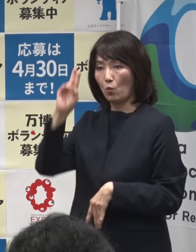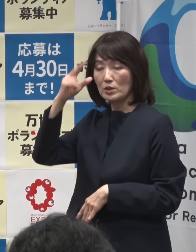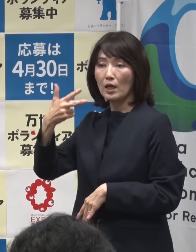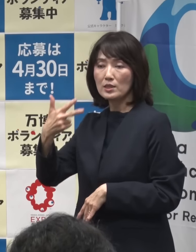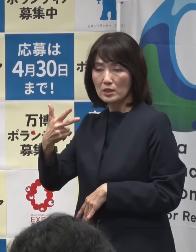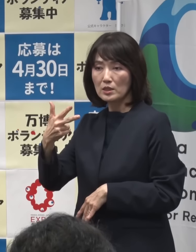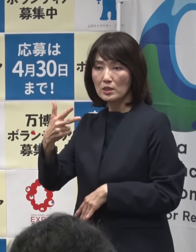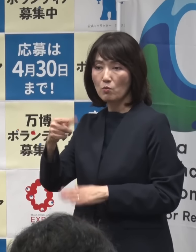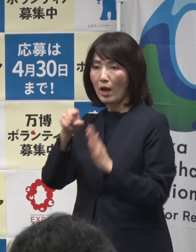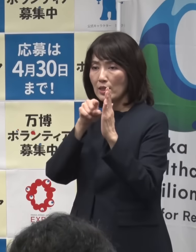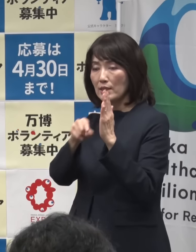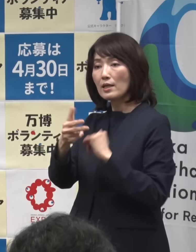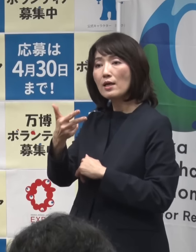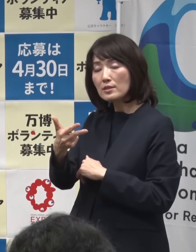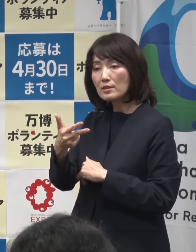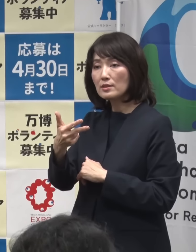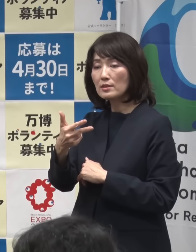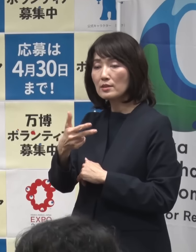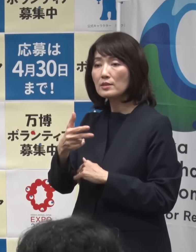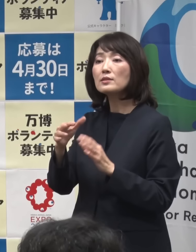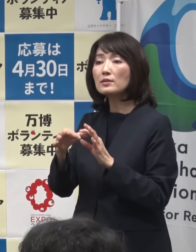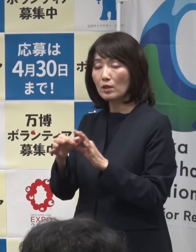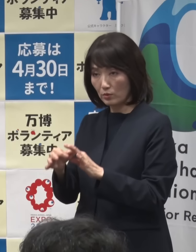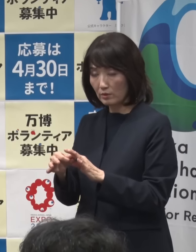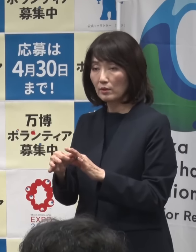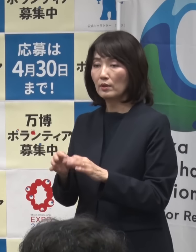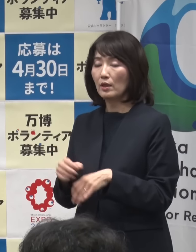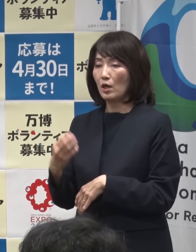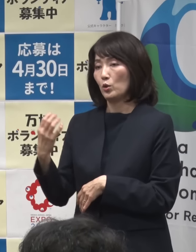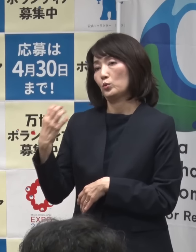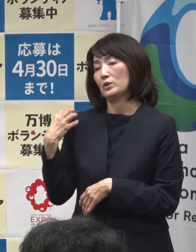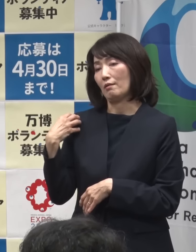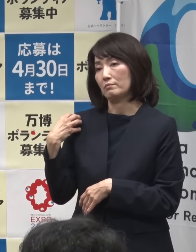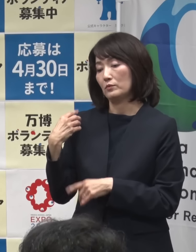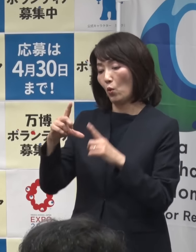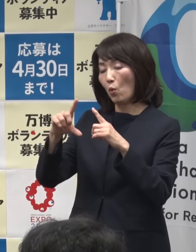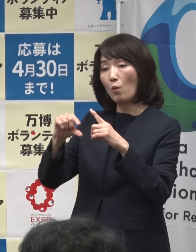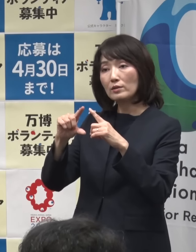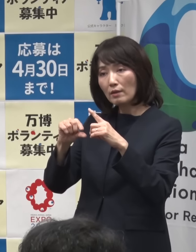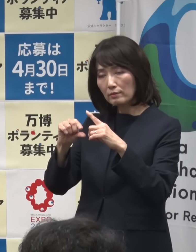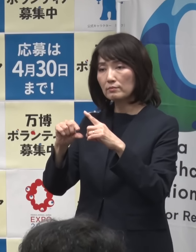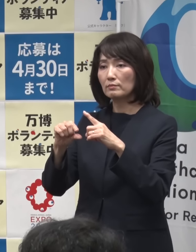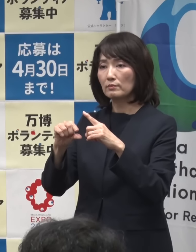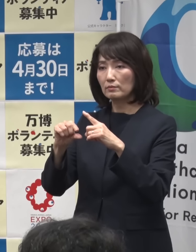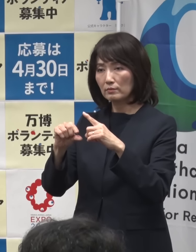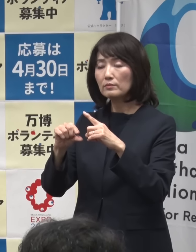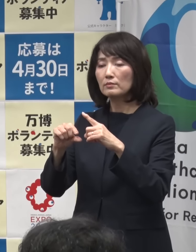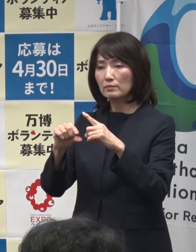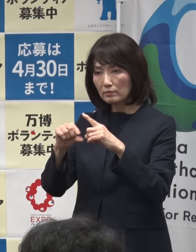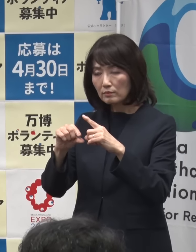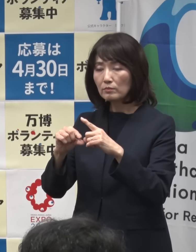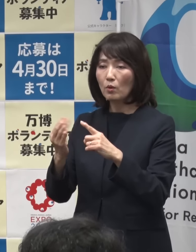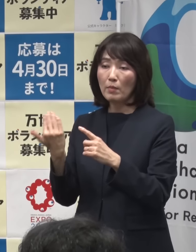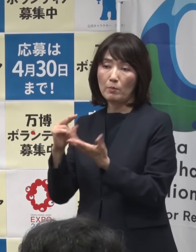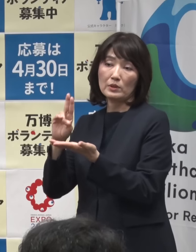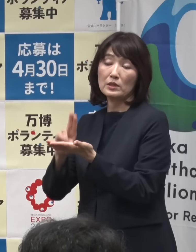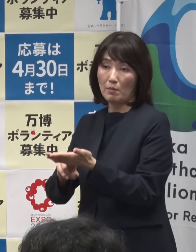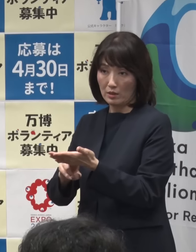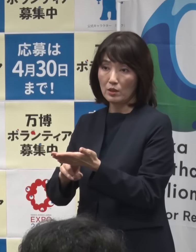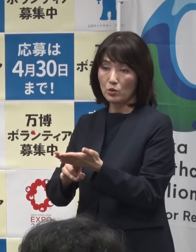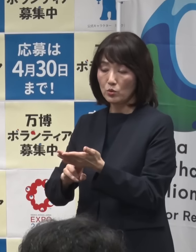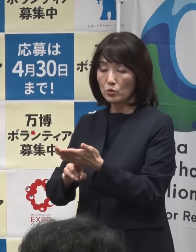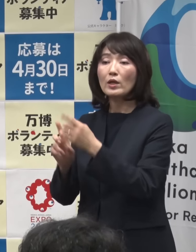の政令市と大阪都道府県ということの関係で、その負担の割合ということも考え方というのを定めていますので、それ